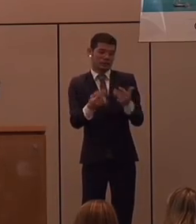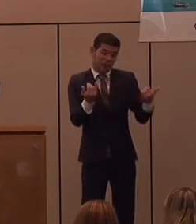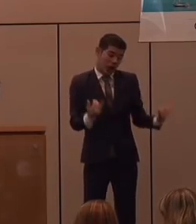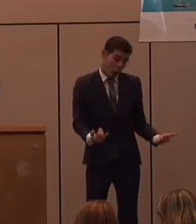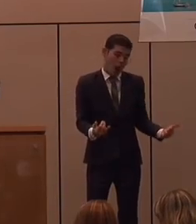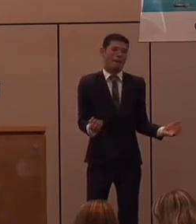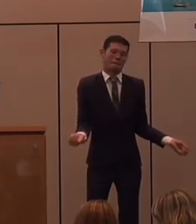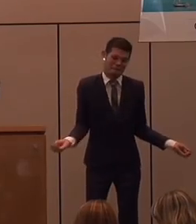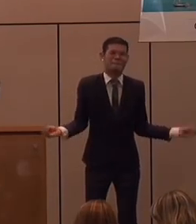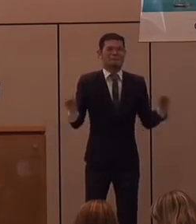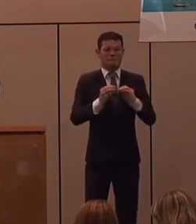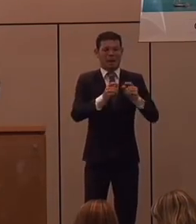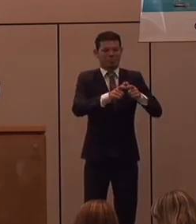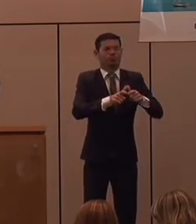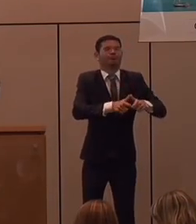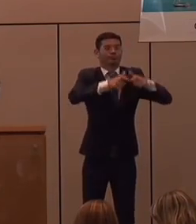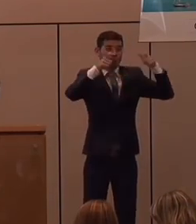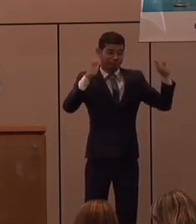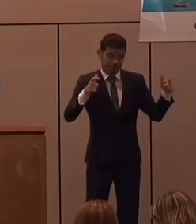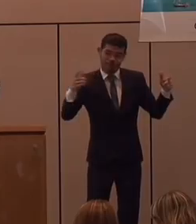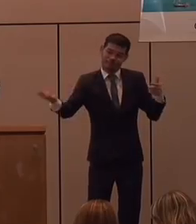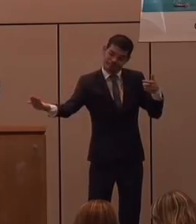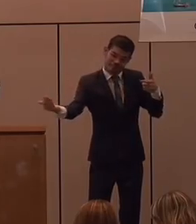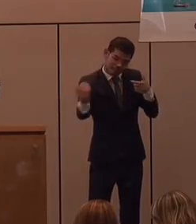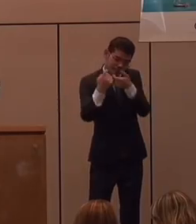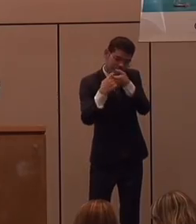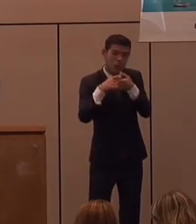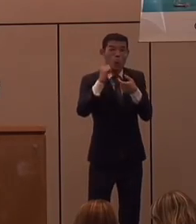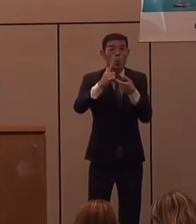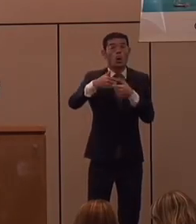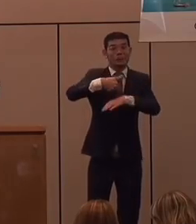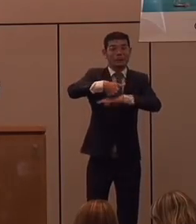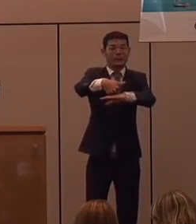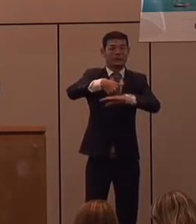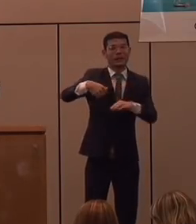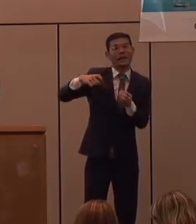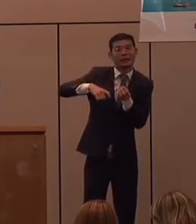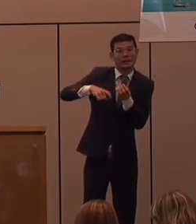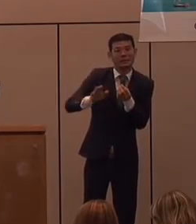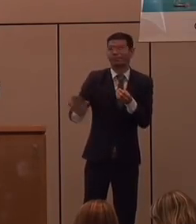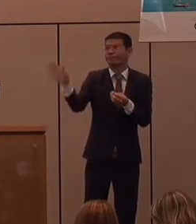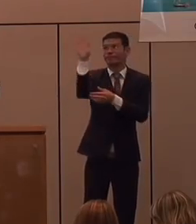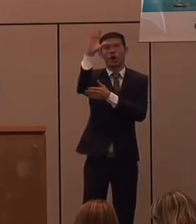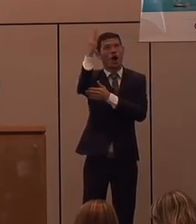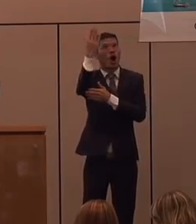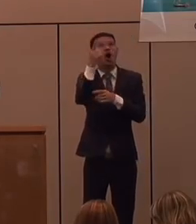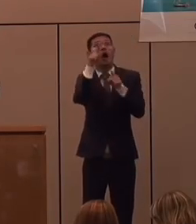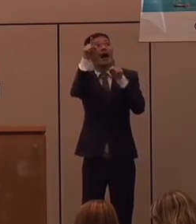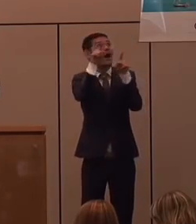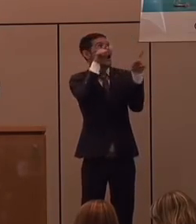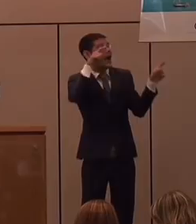de lo que tenemos hoy día que se incorporen a esa fuerza porque la necesidad crece en todo el territorio colombiano y tenemos que estar allí